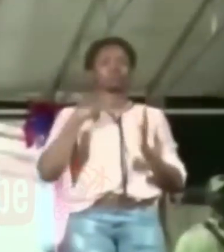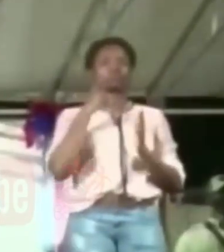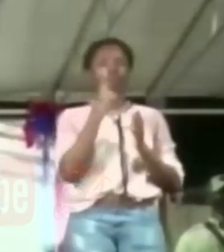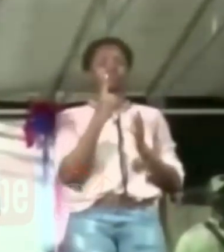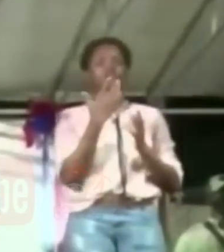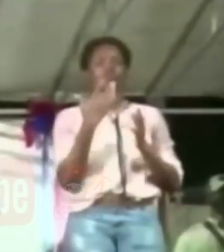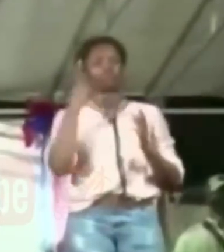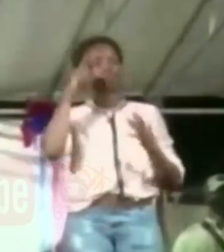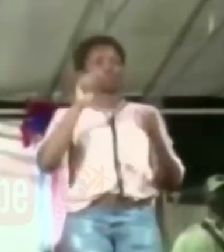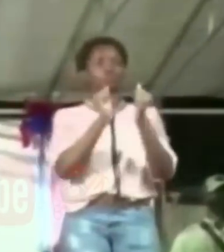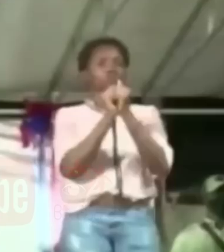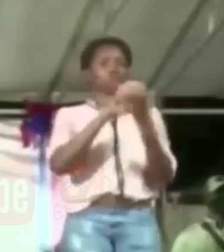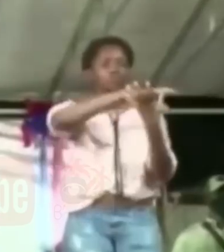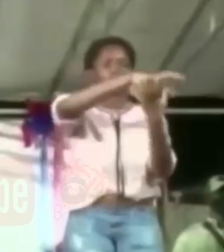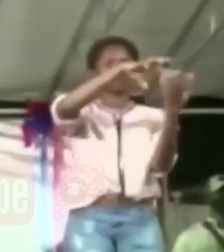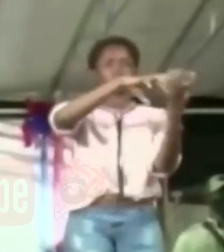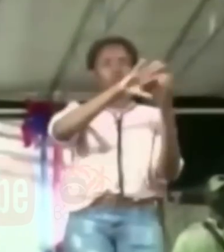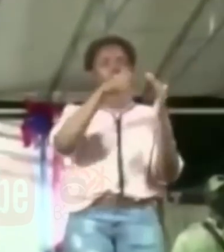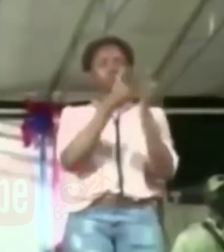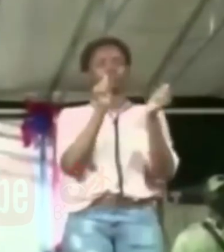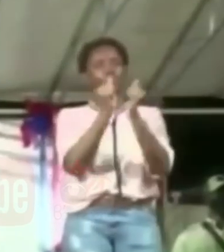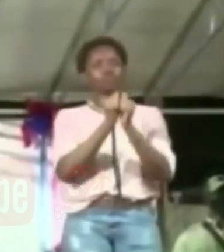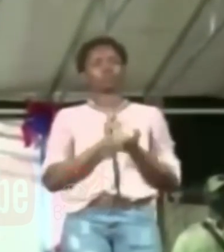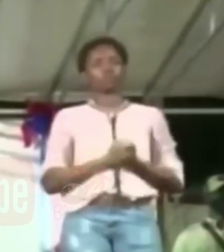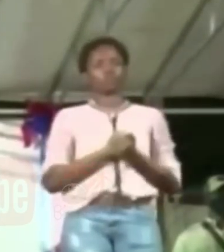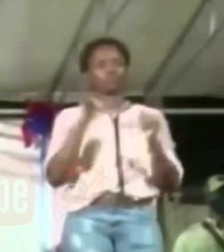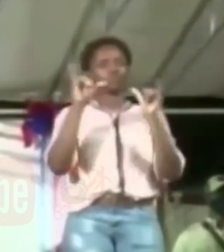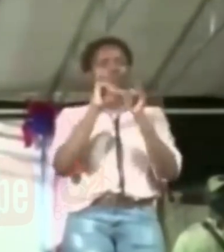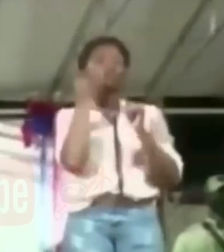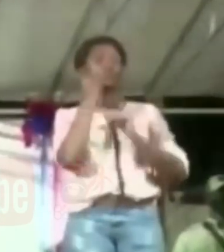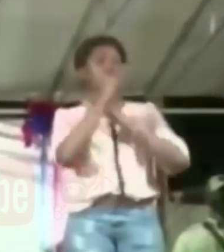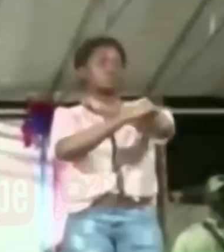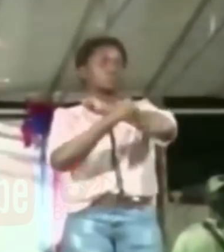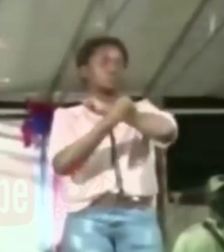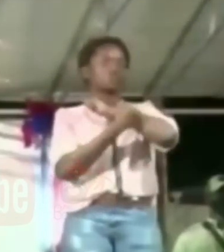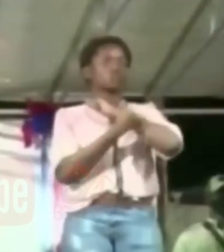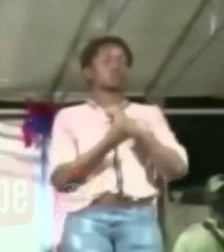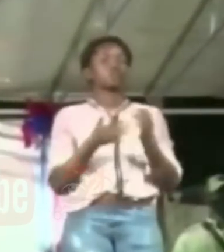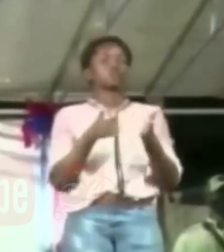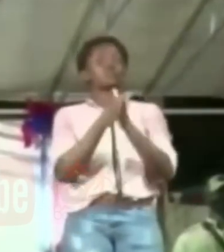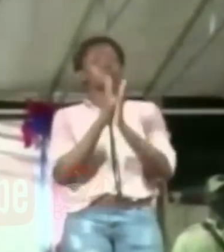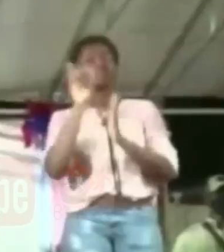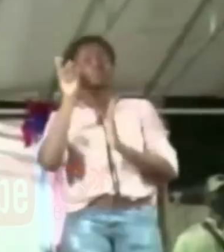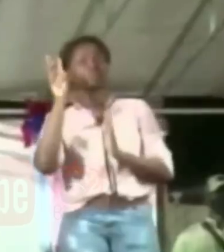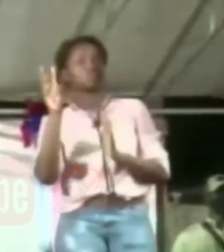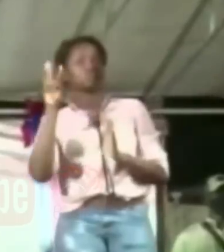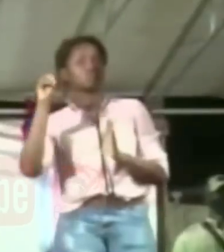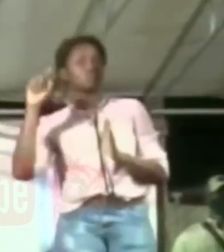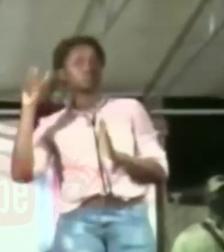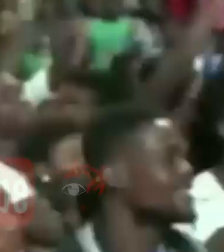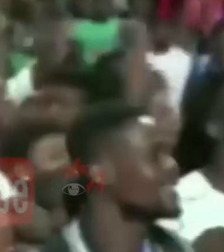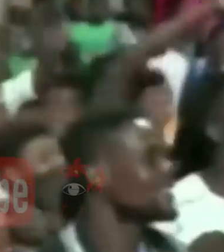a chef l'État dit li important pour citoyen yo bénéficier tout service l'État doué yo à différents niveaux. Président Jovenel Moïse